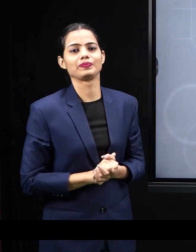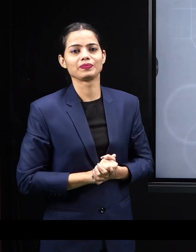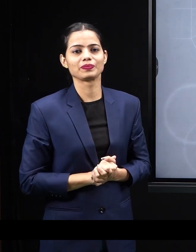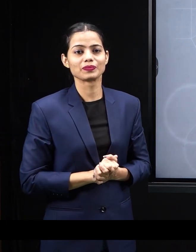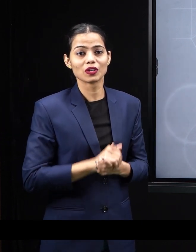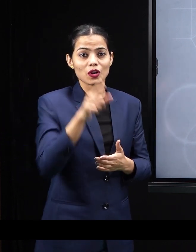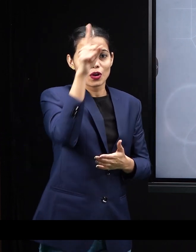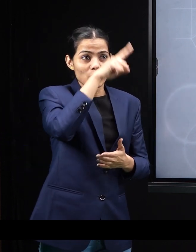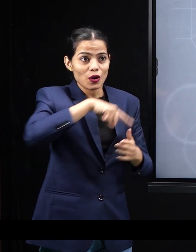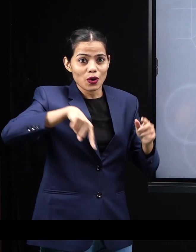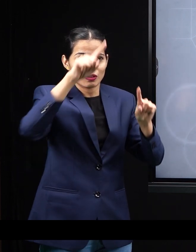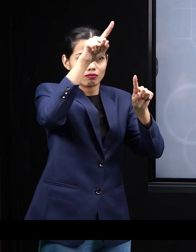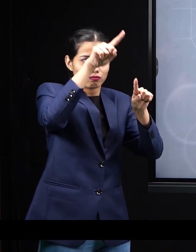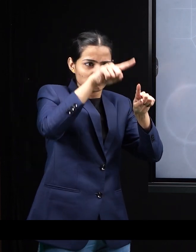ಸ್ಪರ್ಶ ಸ್ವರದ ಪ್ರಮೇಯ.